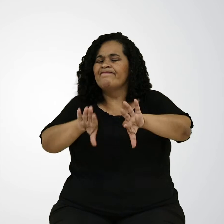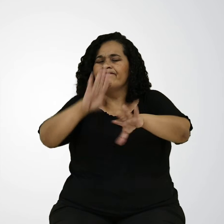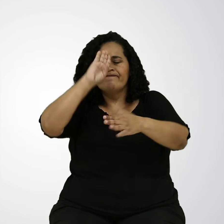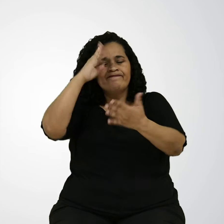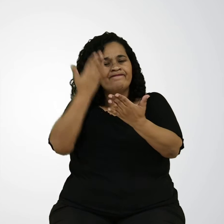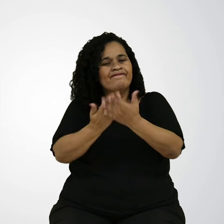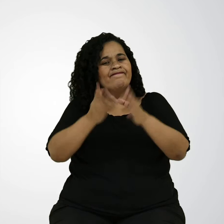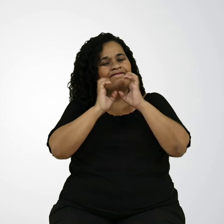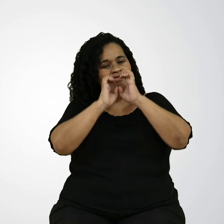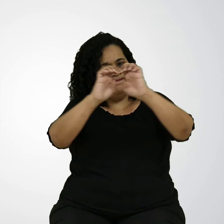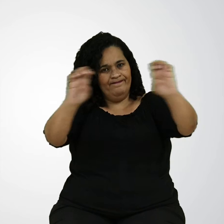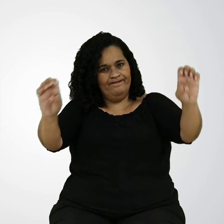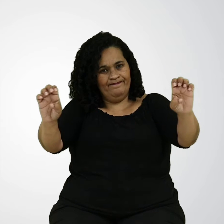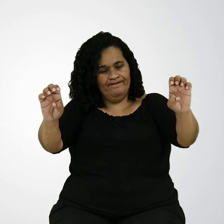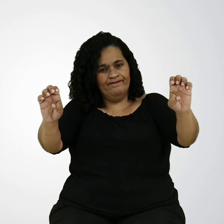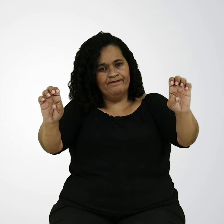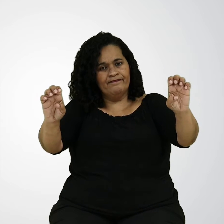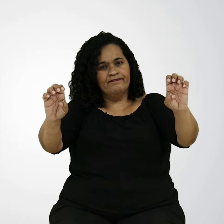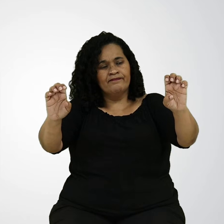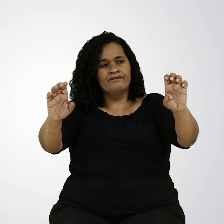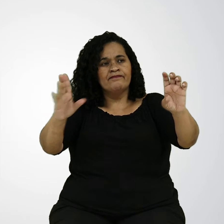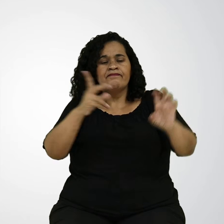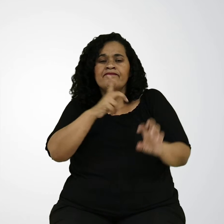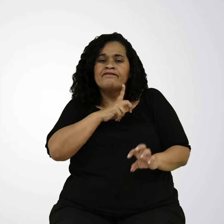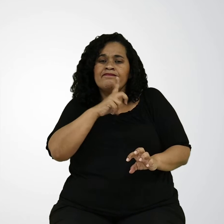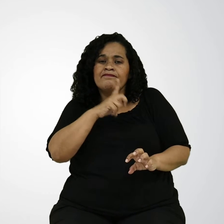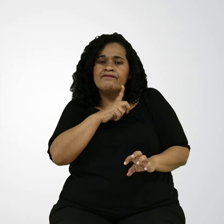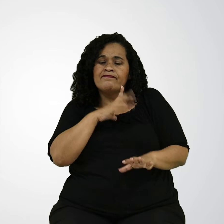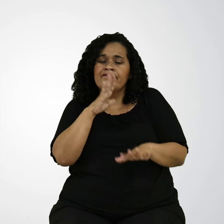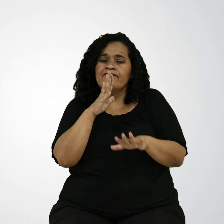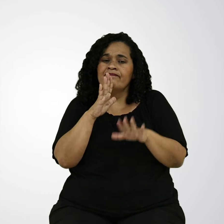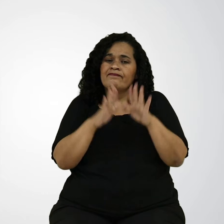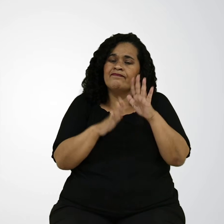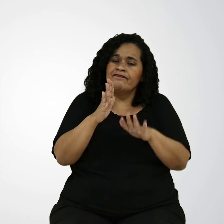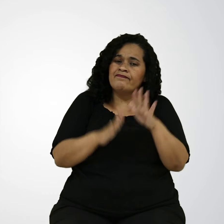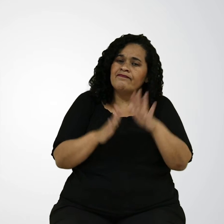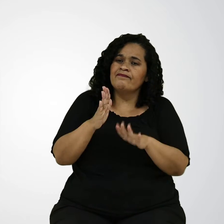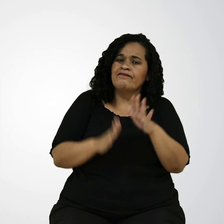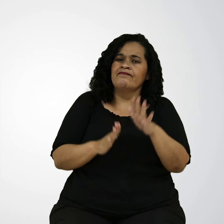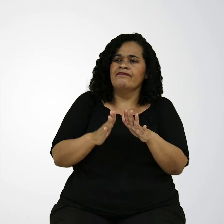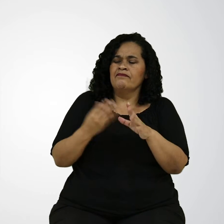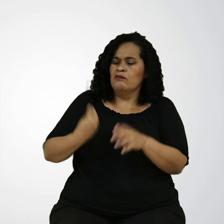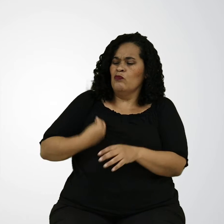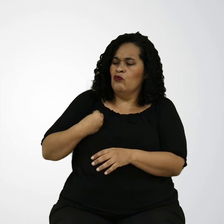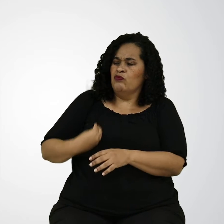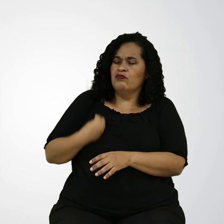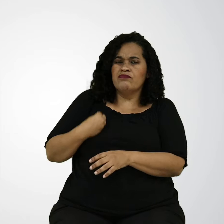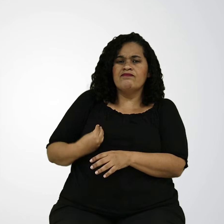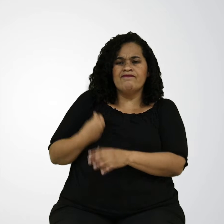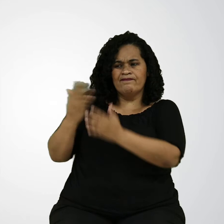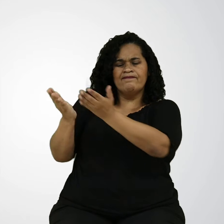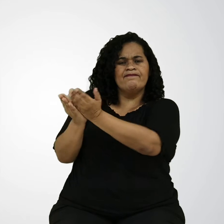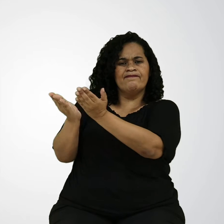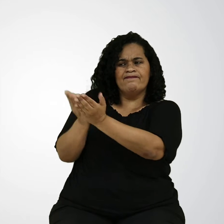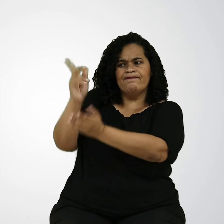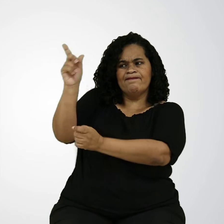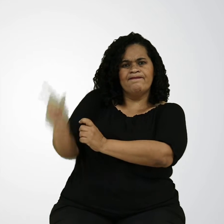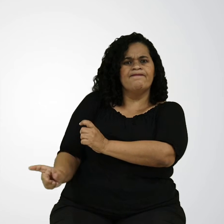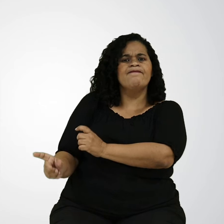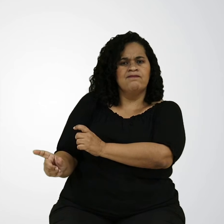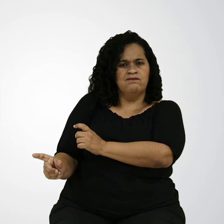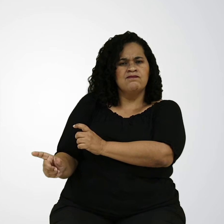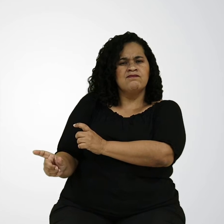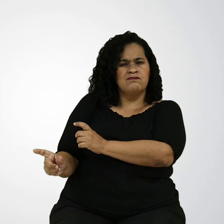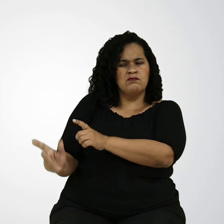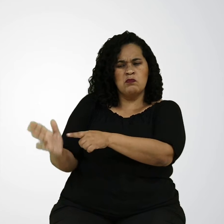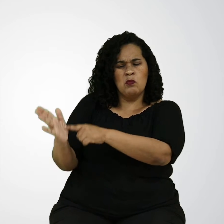Uma dessas razões pode ser a incoerência dos próprios cristãos. Isto é, a